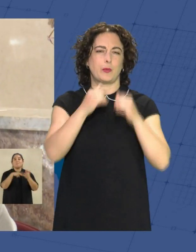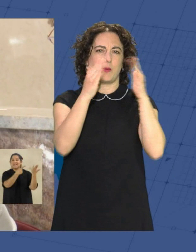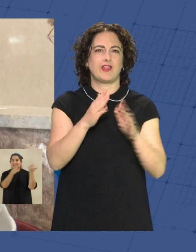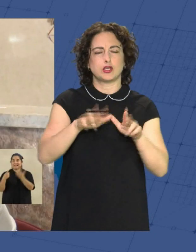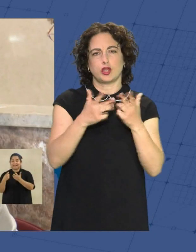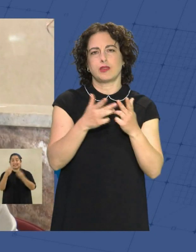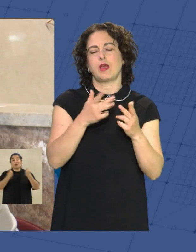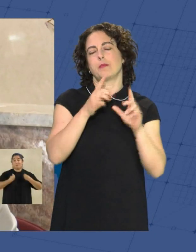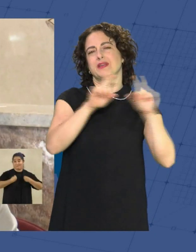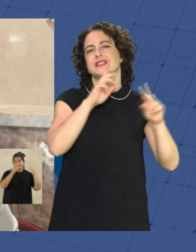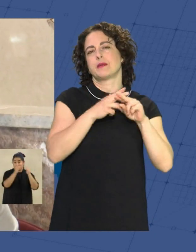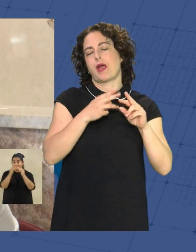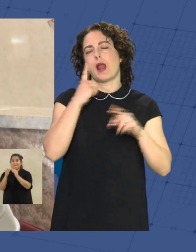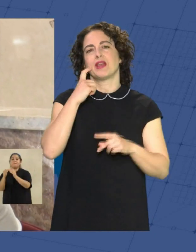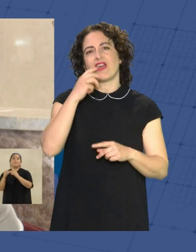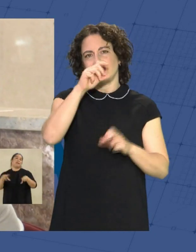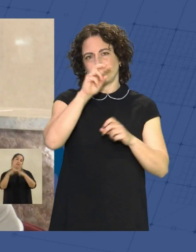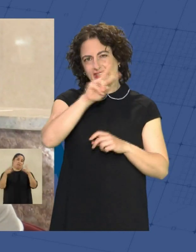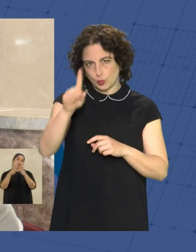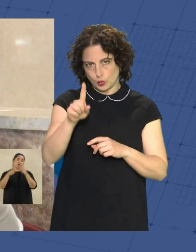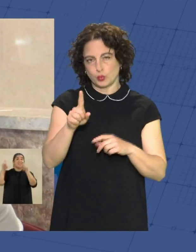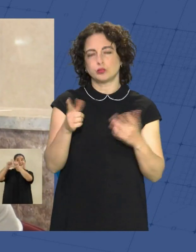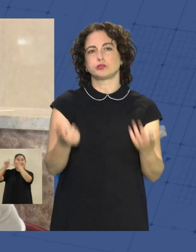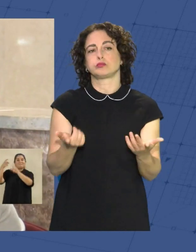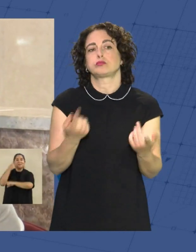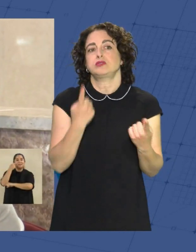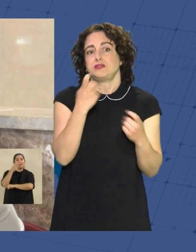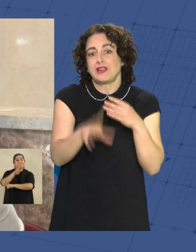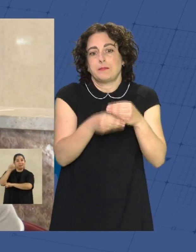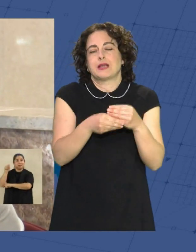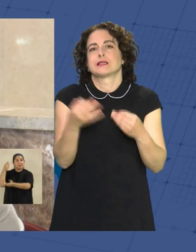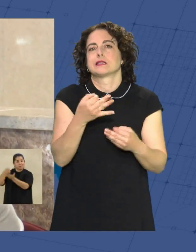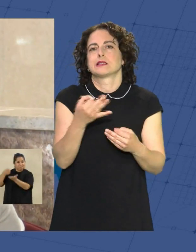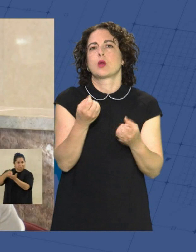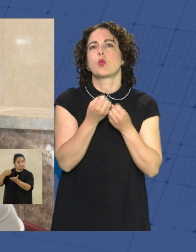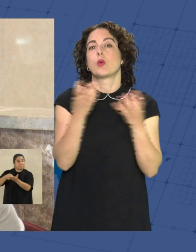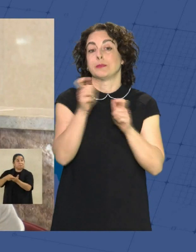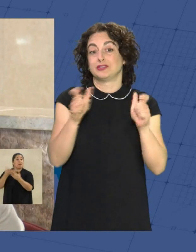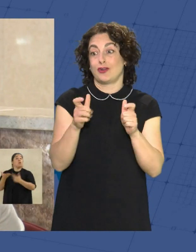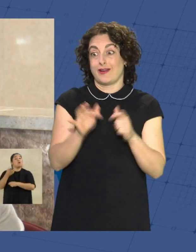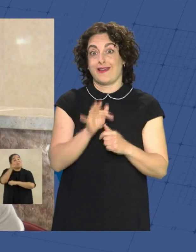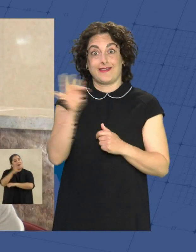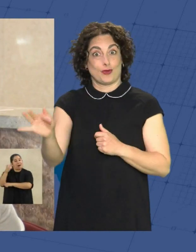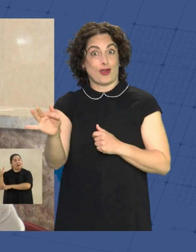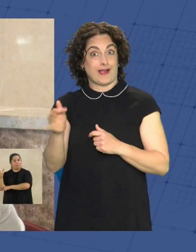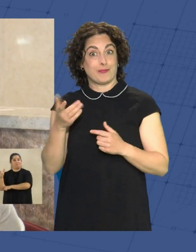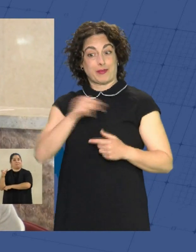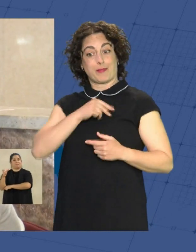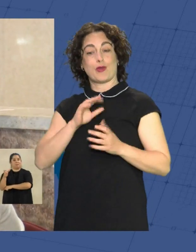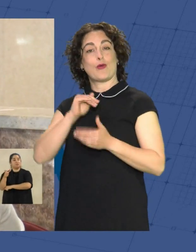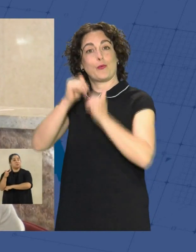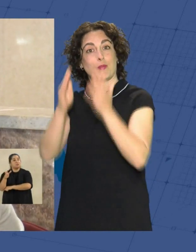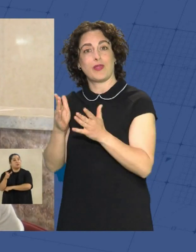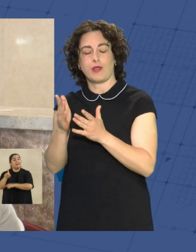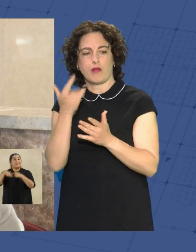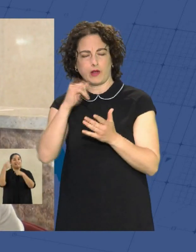Almería 21. Echamos de menos por completar los datos que nos digan cuántas de las personas a las que les toca dicha vivienda tienen que renunciar a ellas al